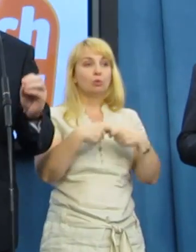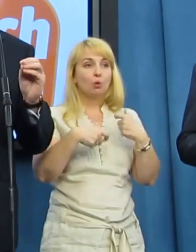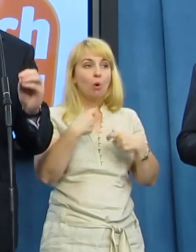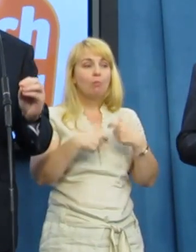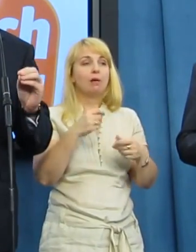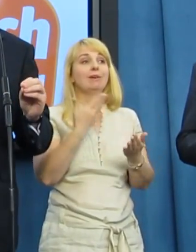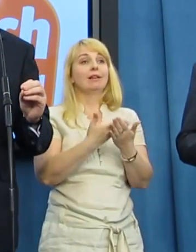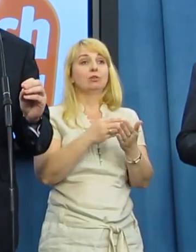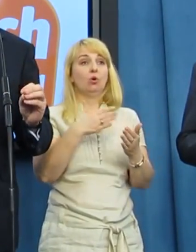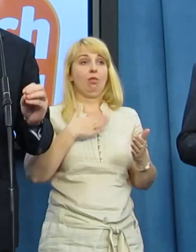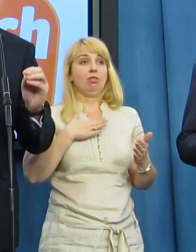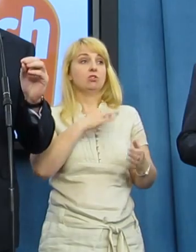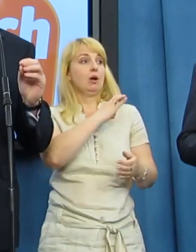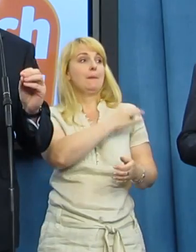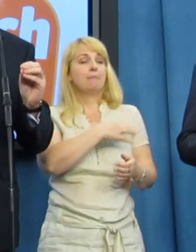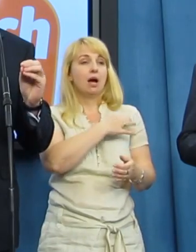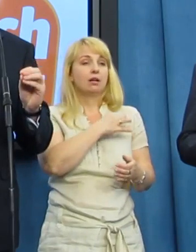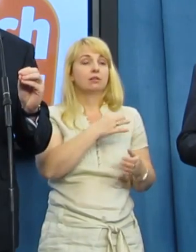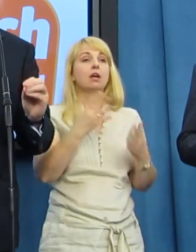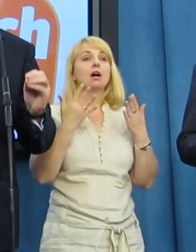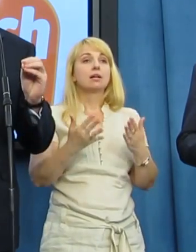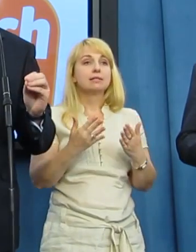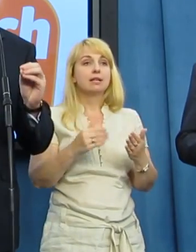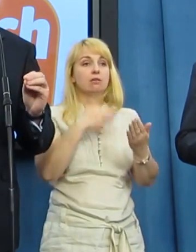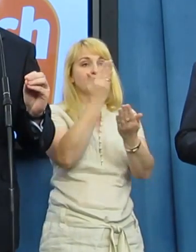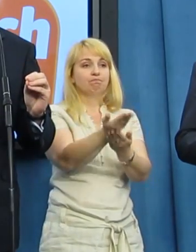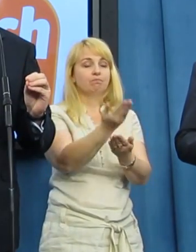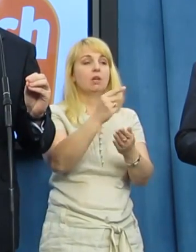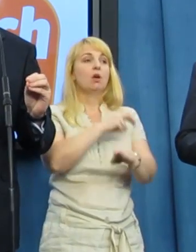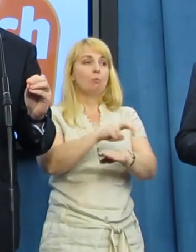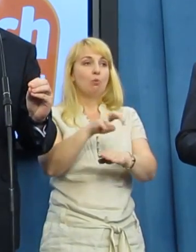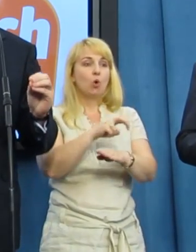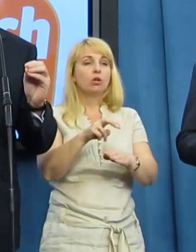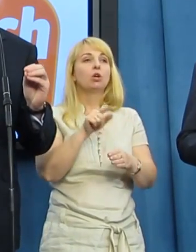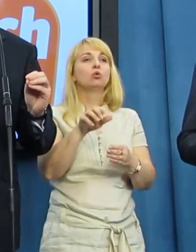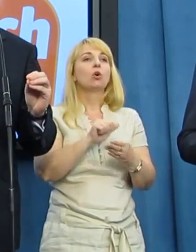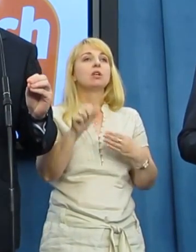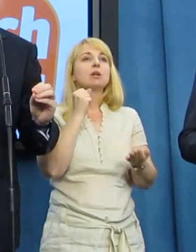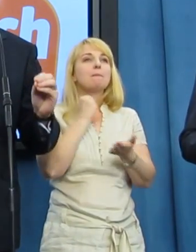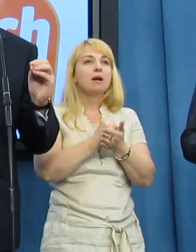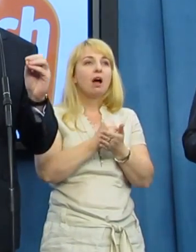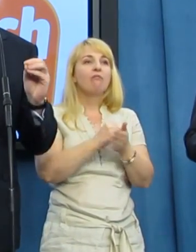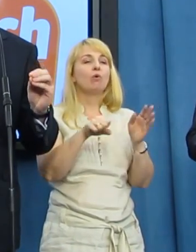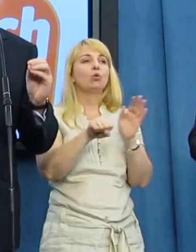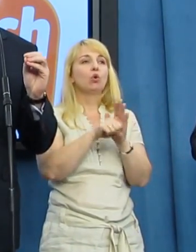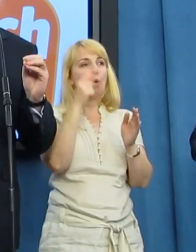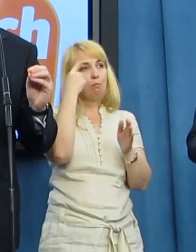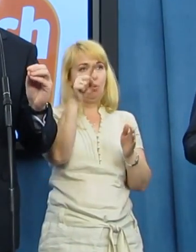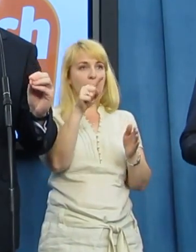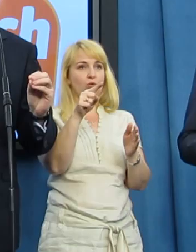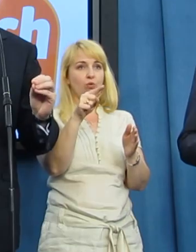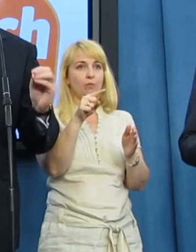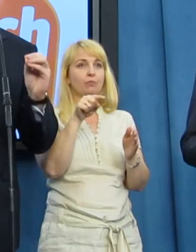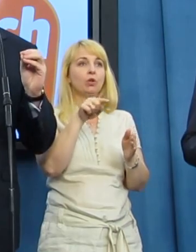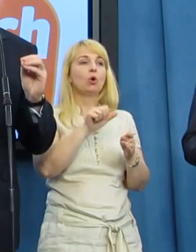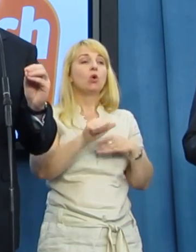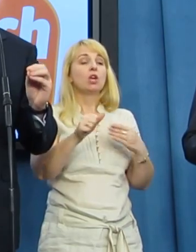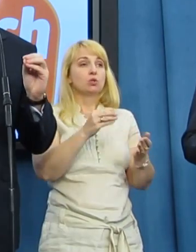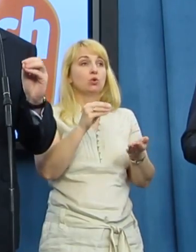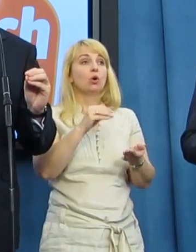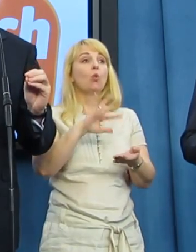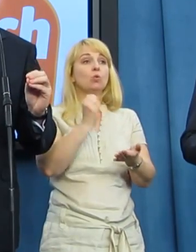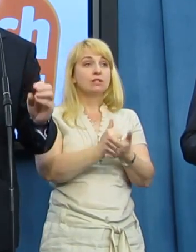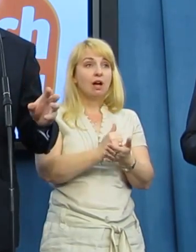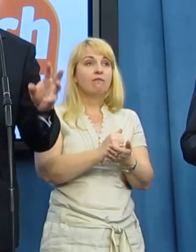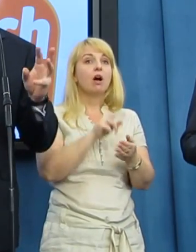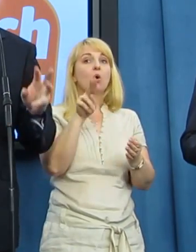Palikota do końca tego miesiąca złoży tak zwany projekt ustawy prawo do błędu. To będzie ustawa, która zagwarantuje każdemu obywatelowi, każdemu przedsiębiorcy